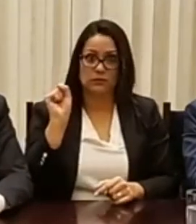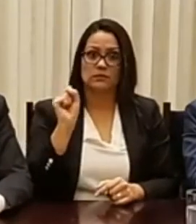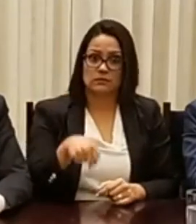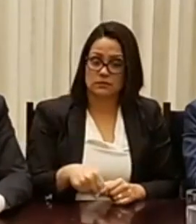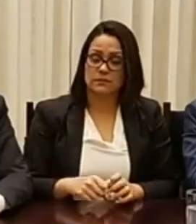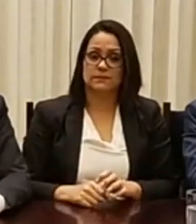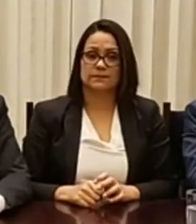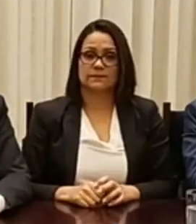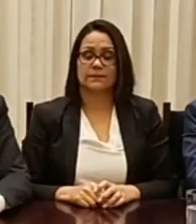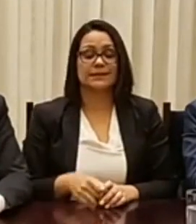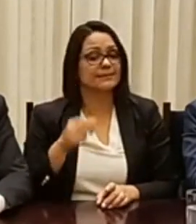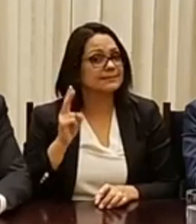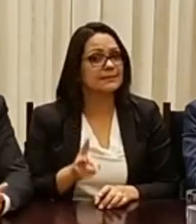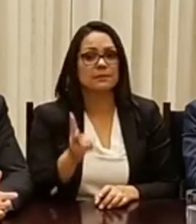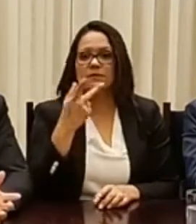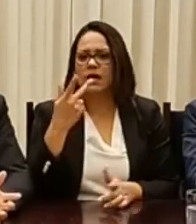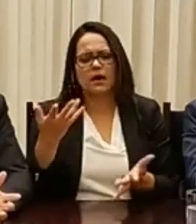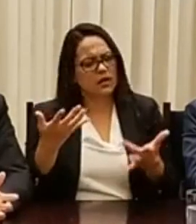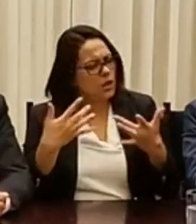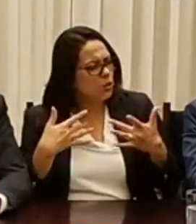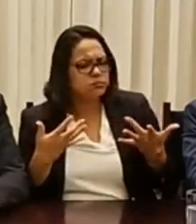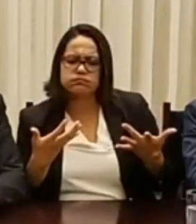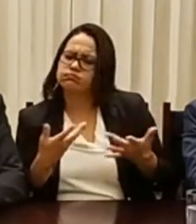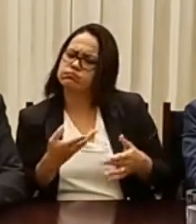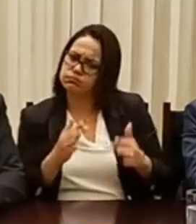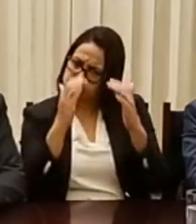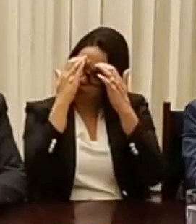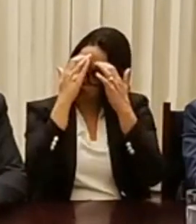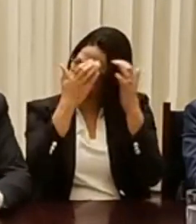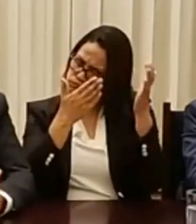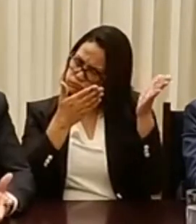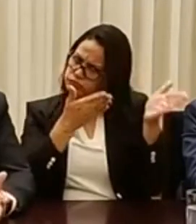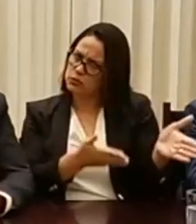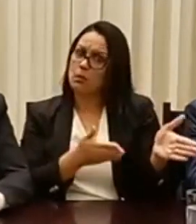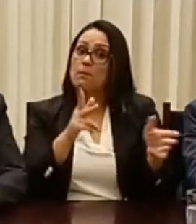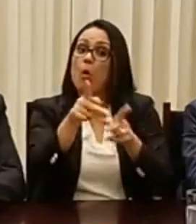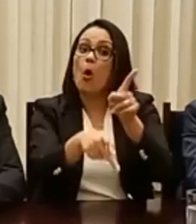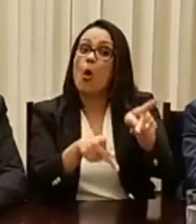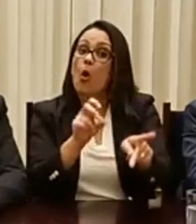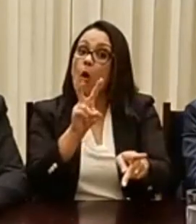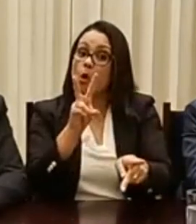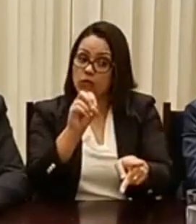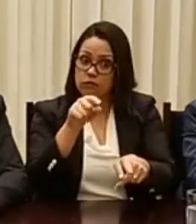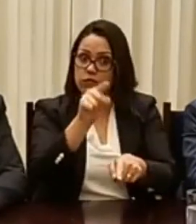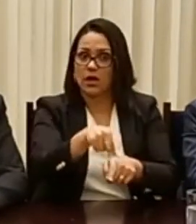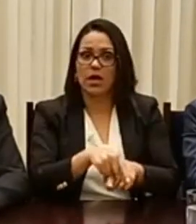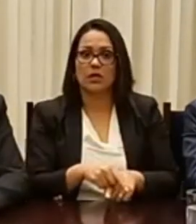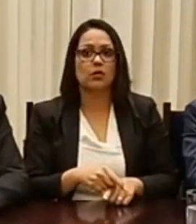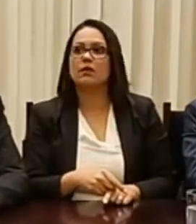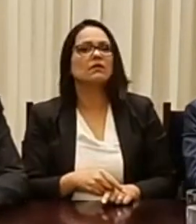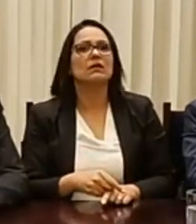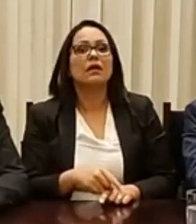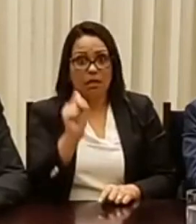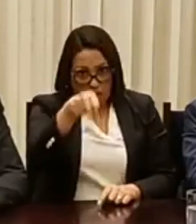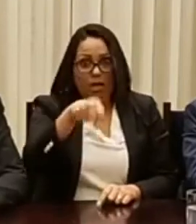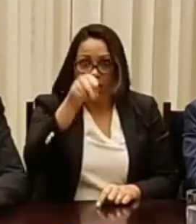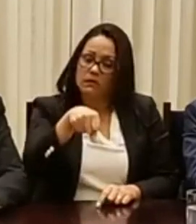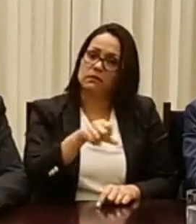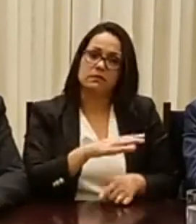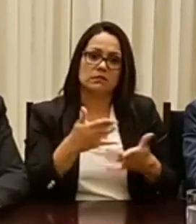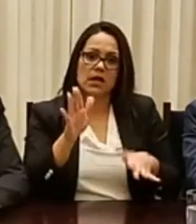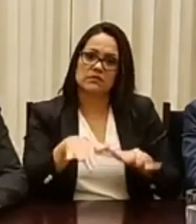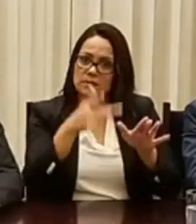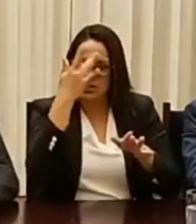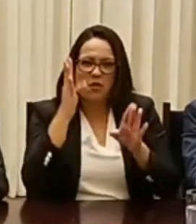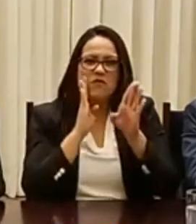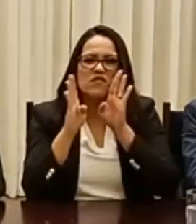como sempre tenho dito, né? Devo lealdade ao povo. Mas não é essa lealdade cega que está do outro lado. Quantas vezes no Facebook eu pergunto, o cara